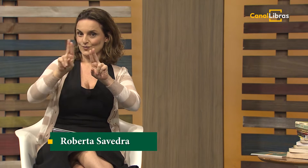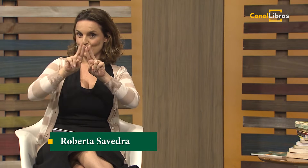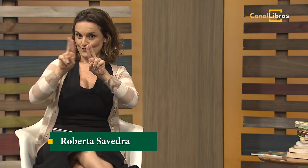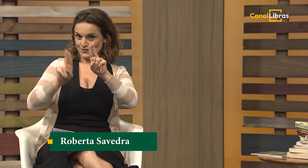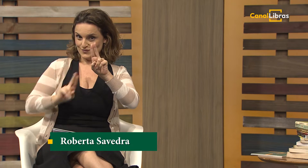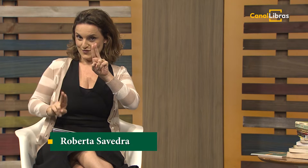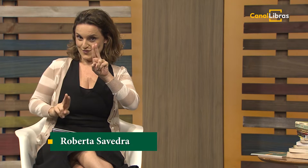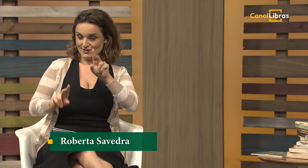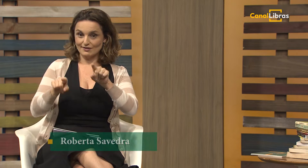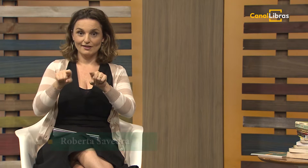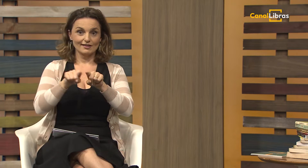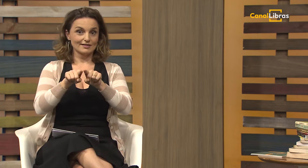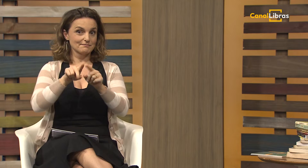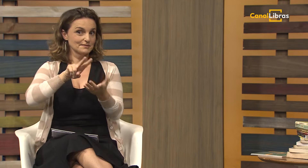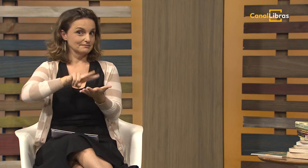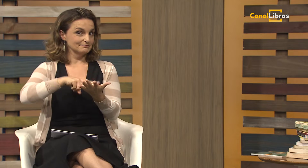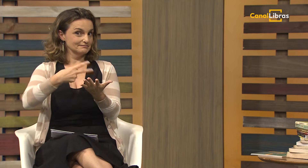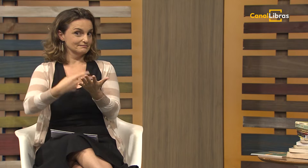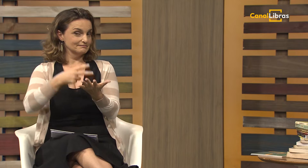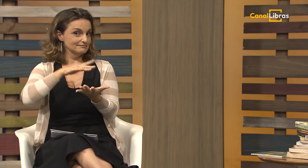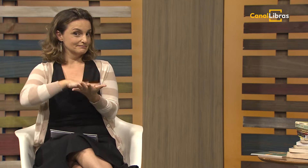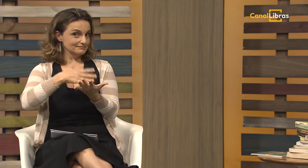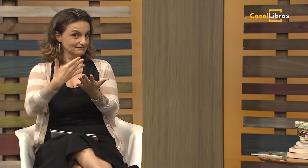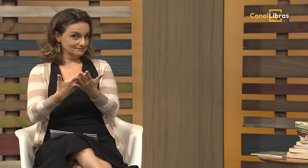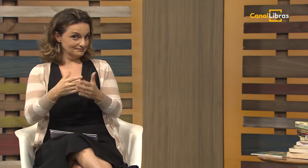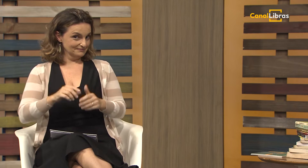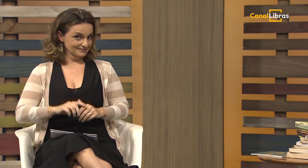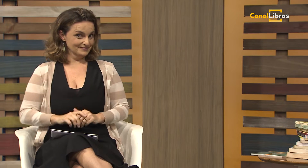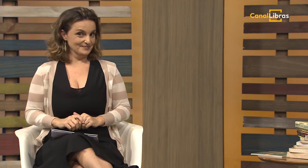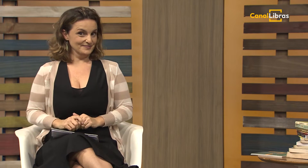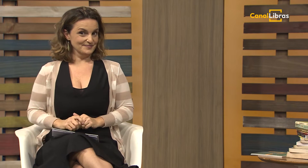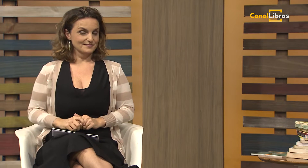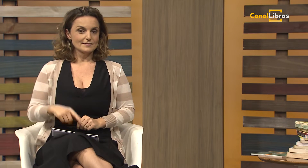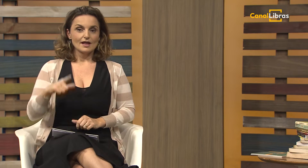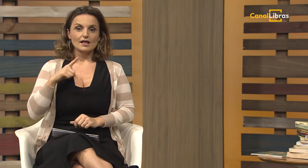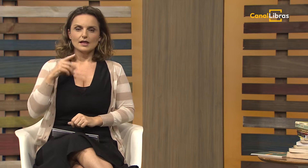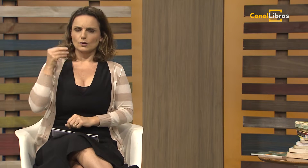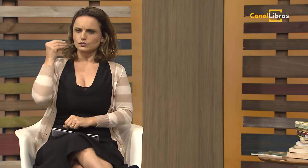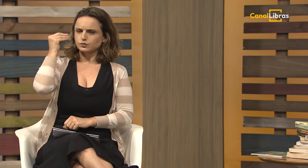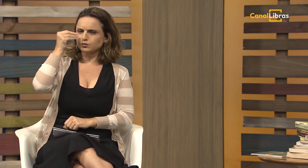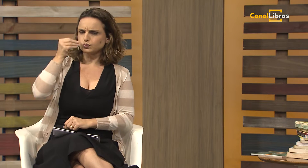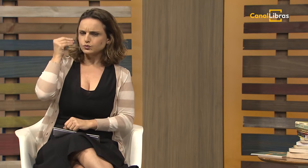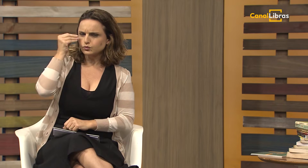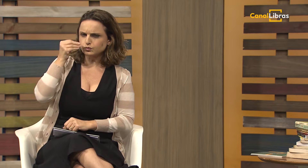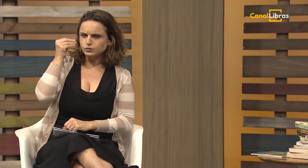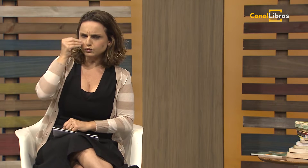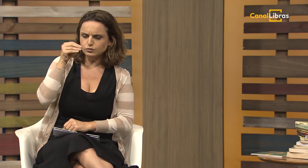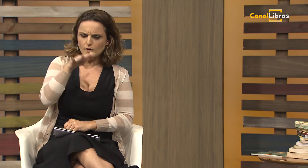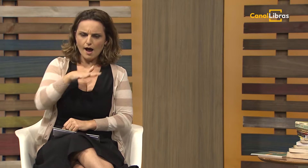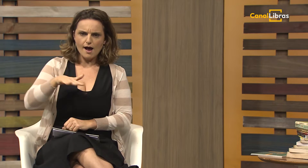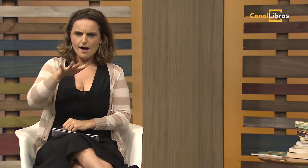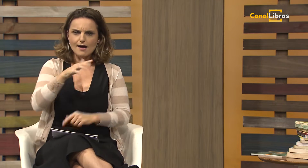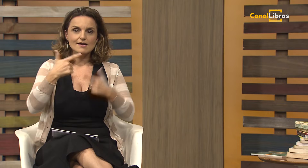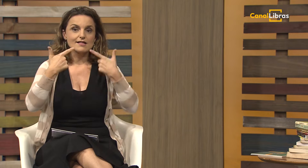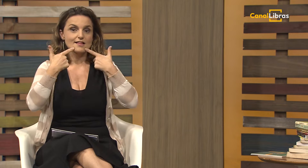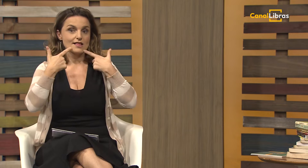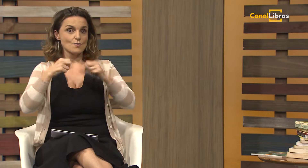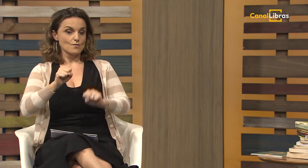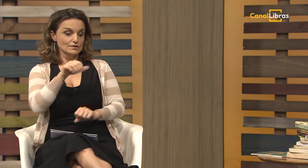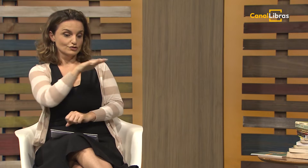da UFRJ e também tradutora e intérprete. Ela tem uma vasta experiência no âmbito